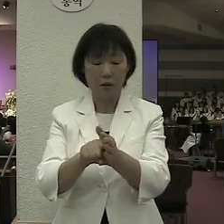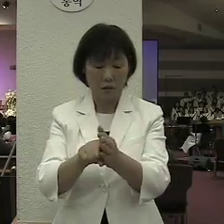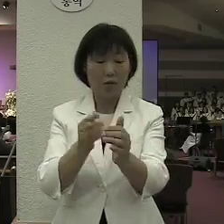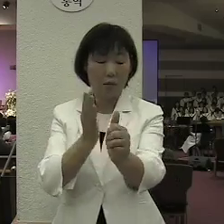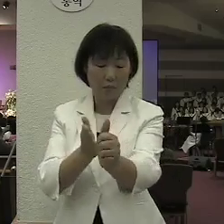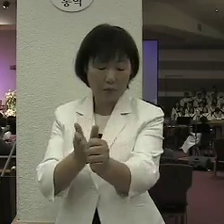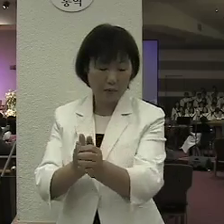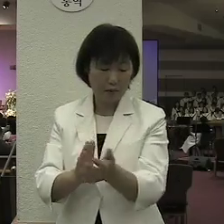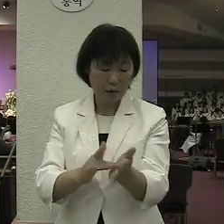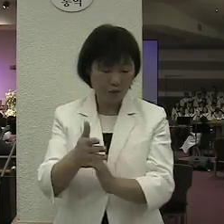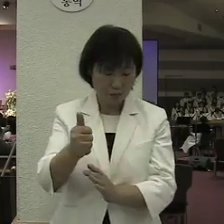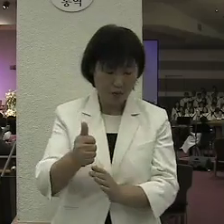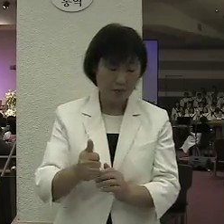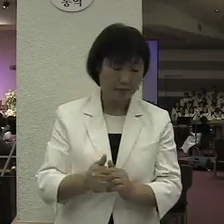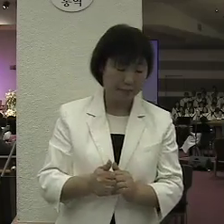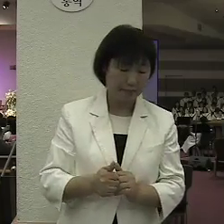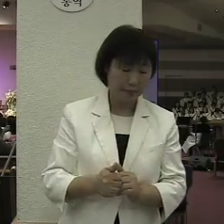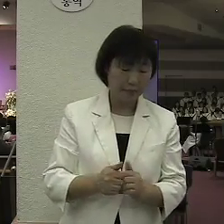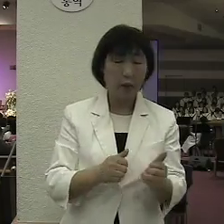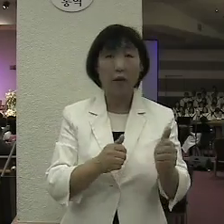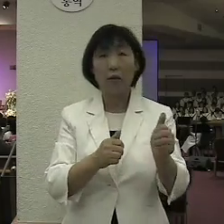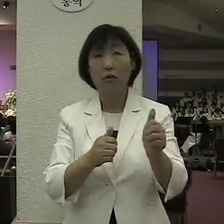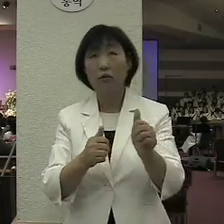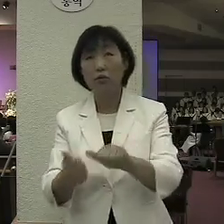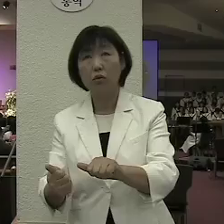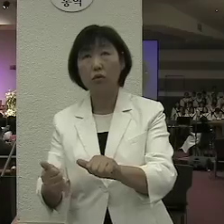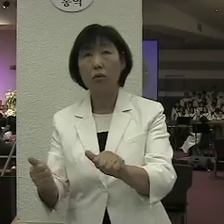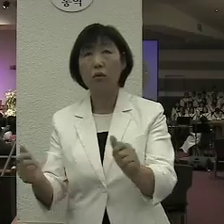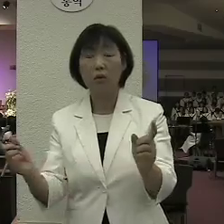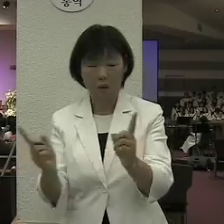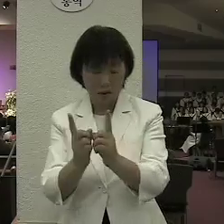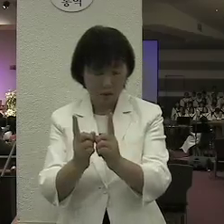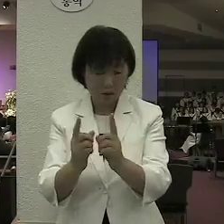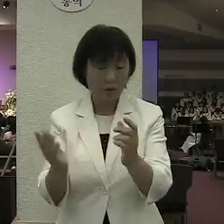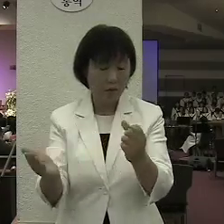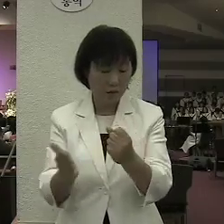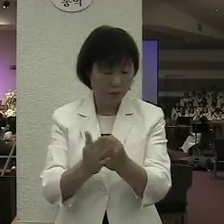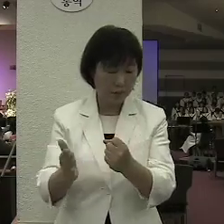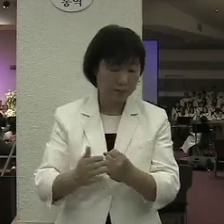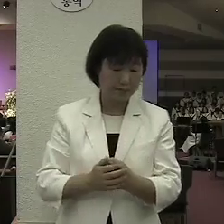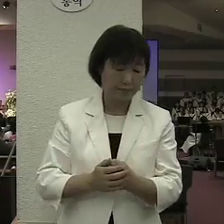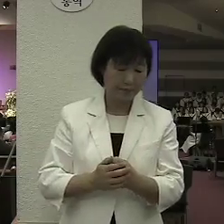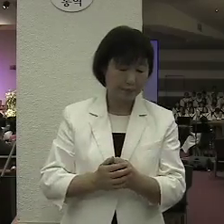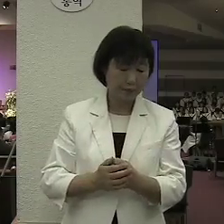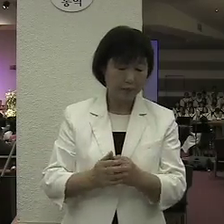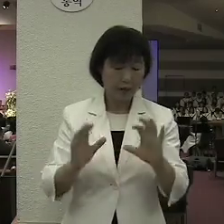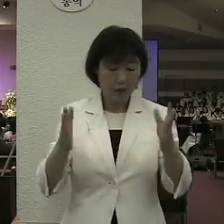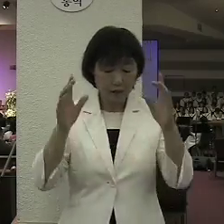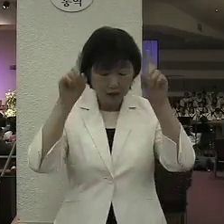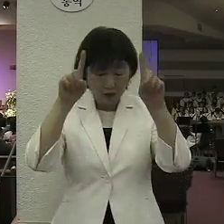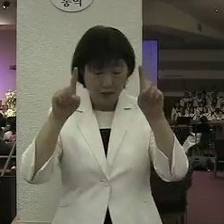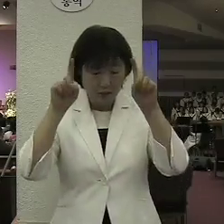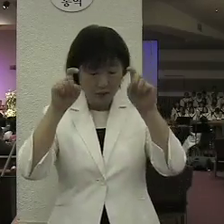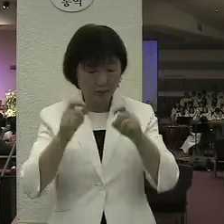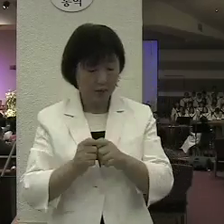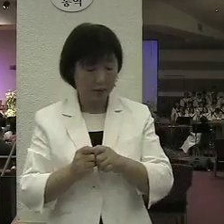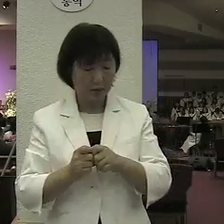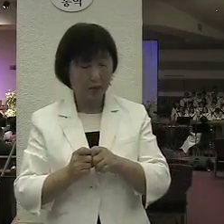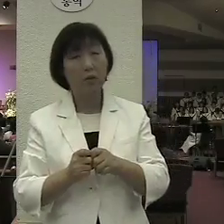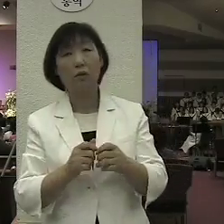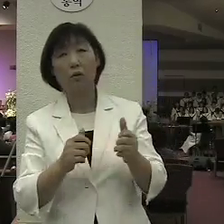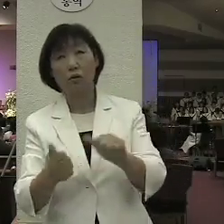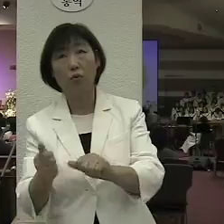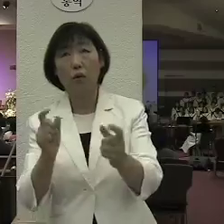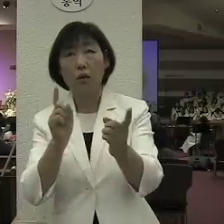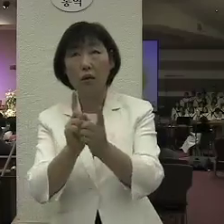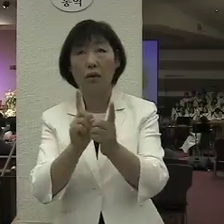그리스도가 십자가에 달려 죽음으로 말미암아 우리가 이제 예수님을 믿었을 때 하나님의 언약 안에 들어와서 그의 약속도